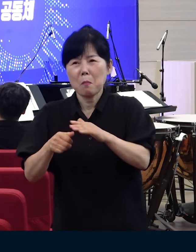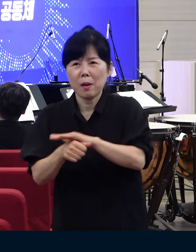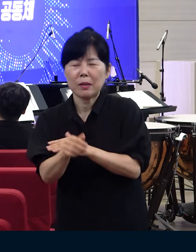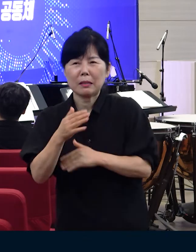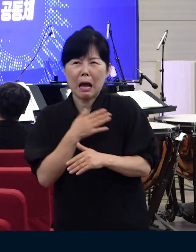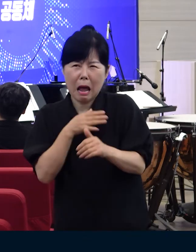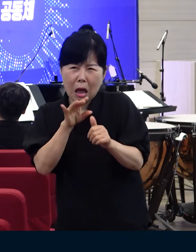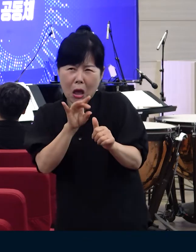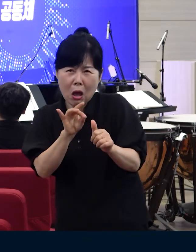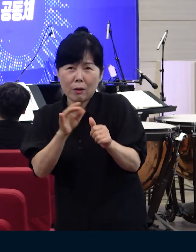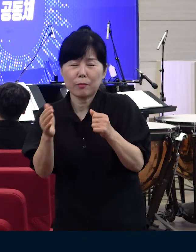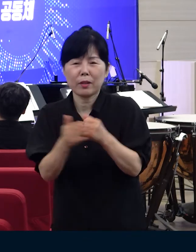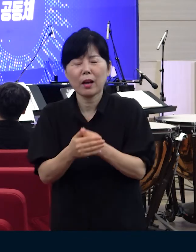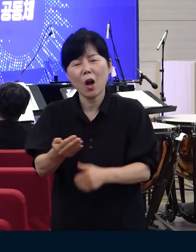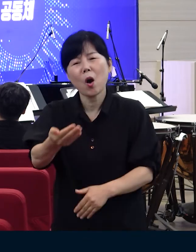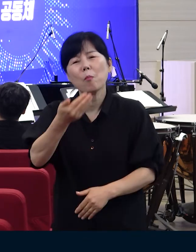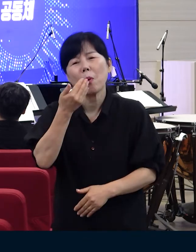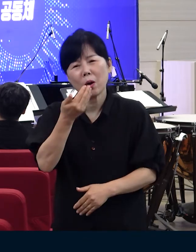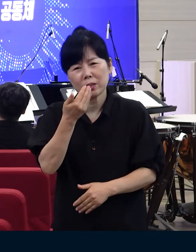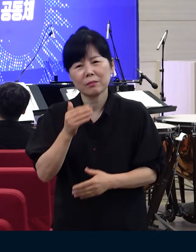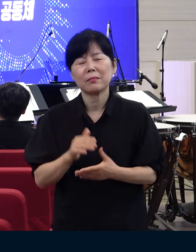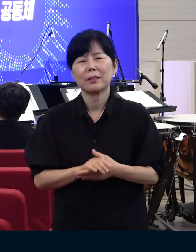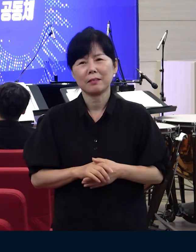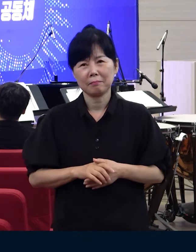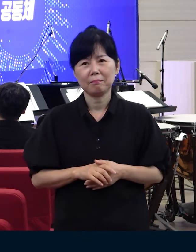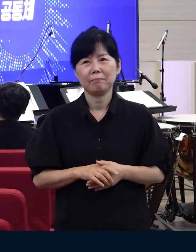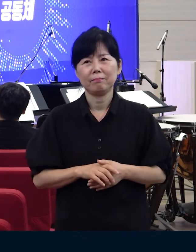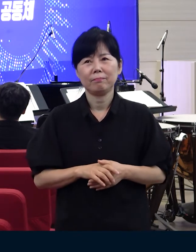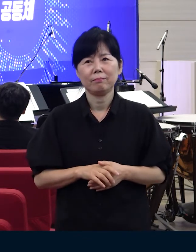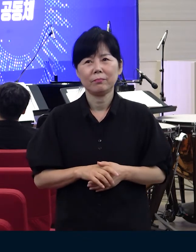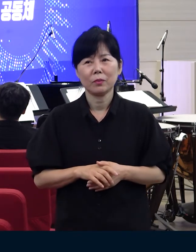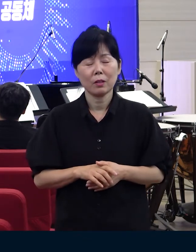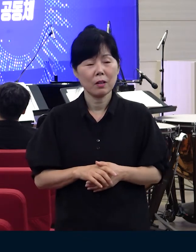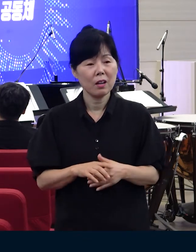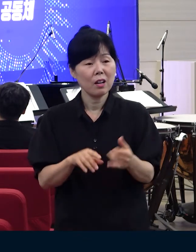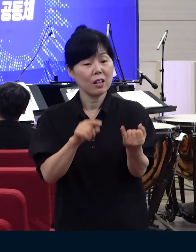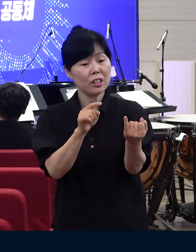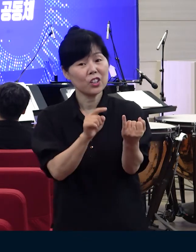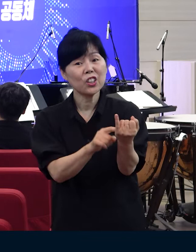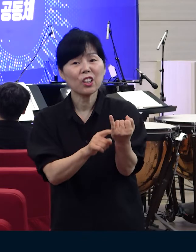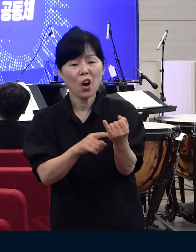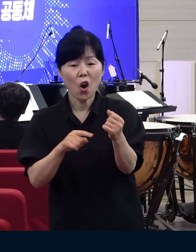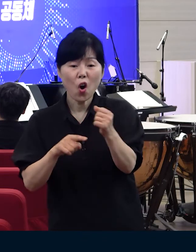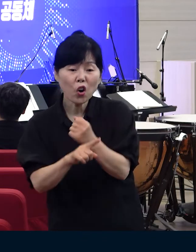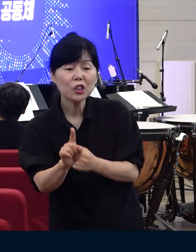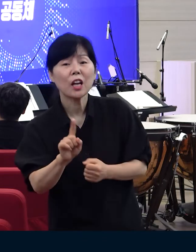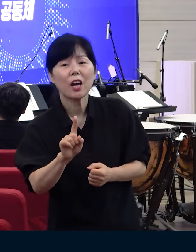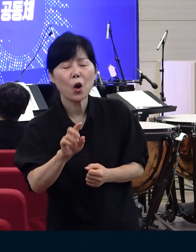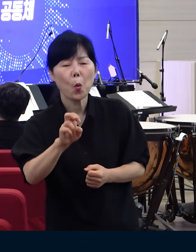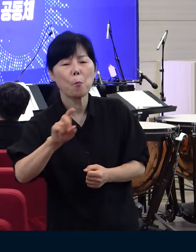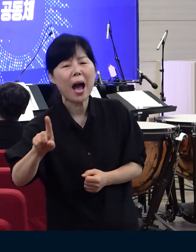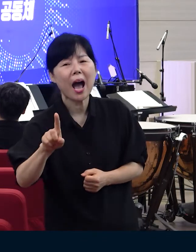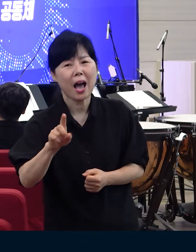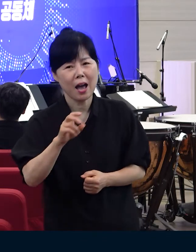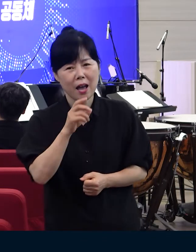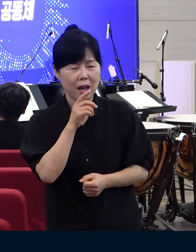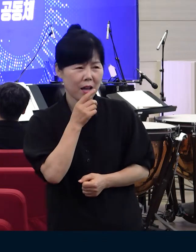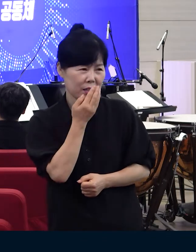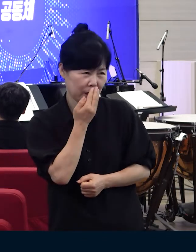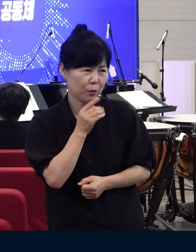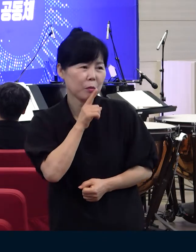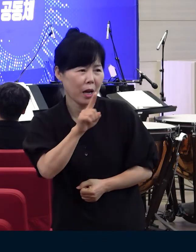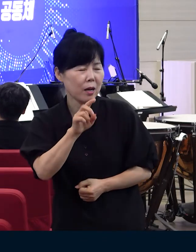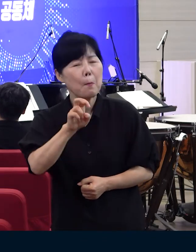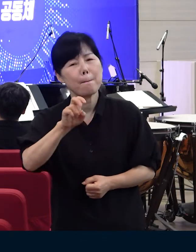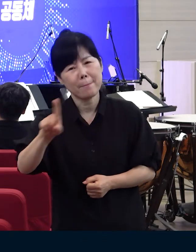나를 꾀므로 내가 먹었나이다. 내가 어찌하여, 히브리어로 뭐예요? 마.